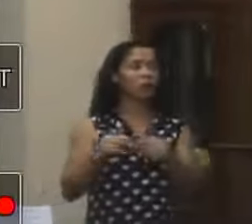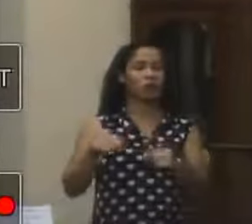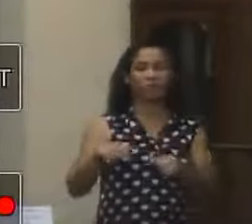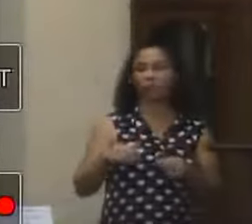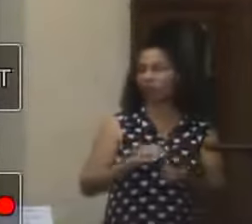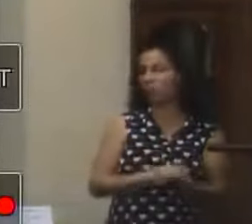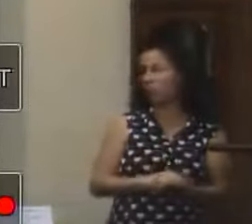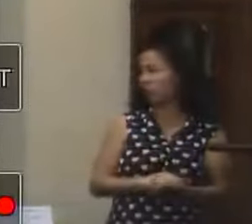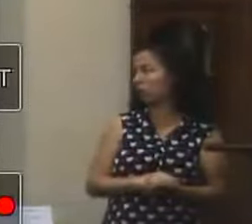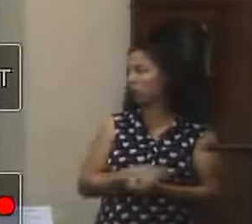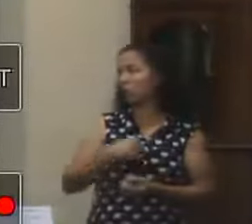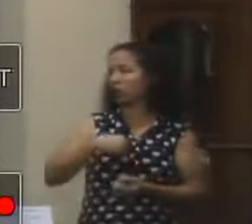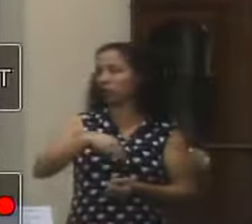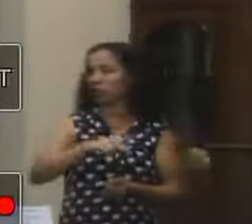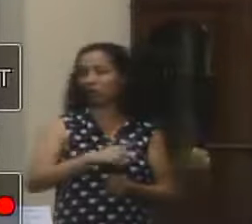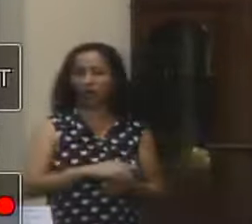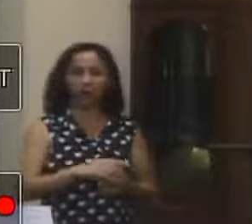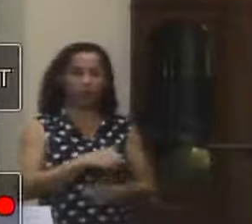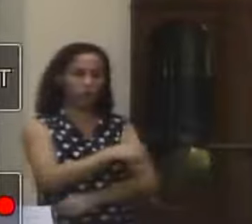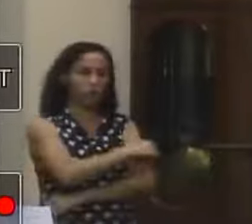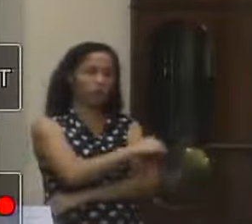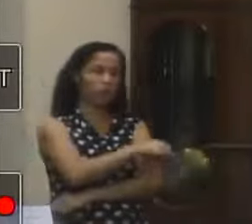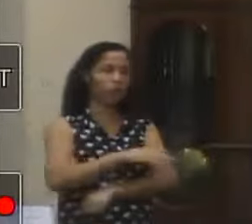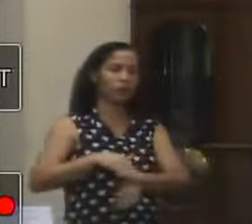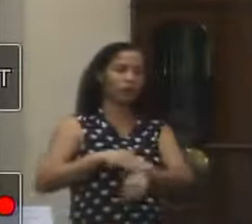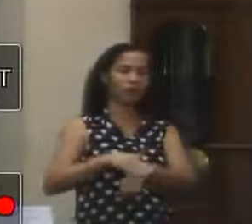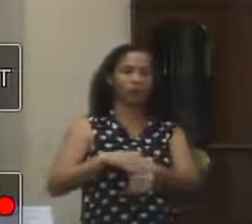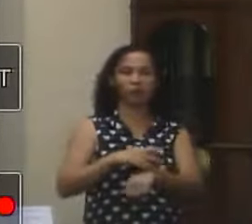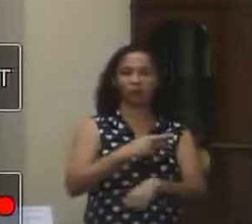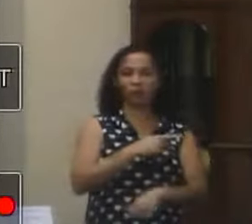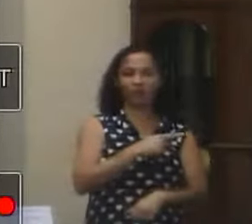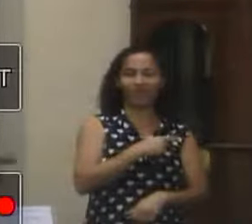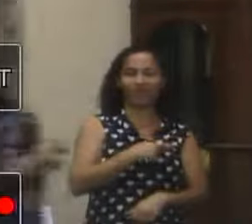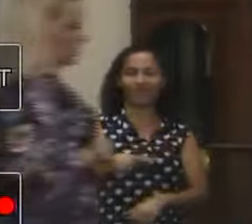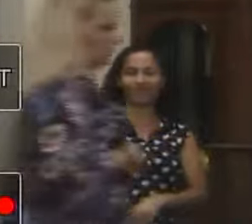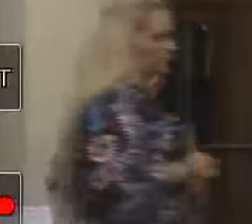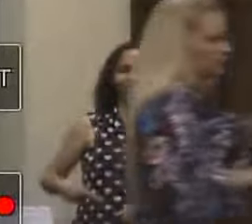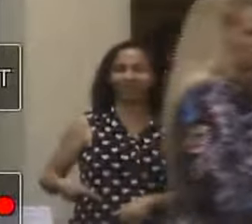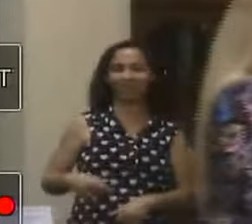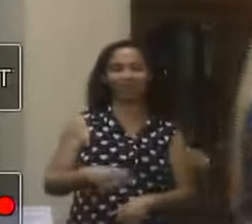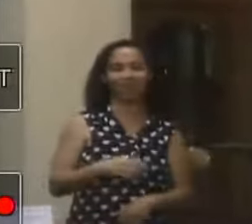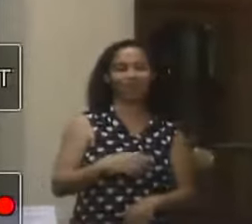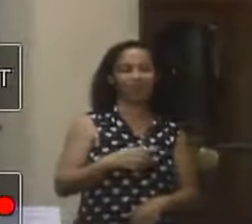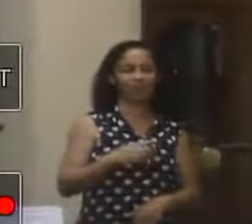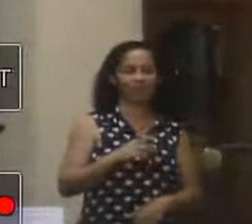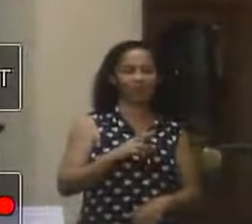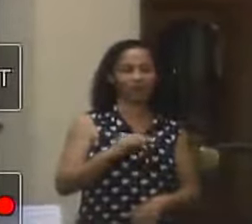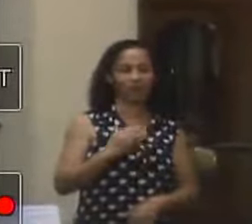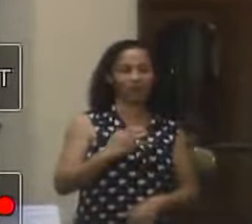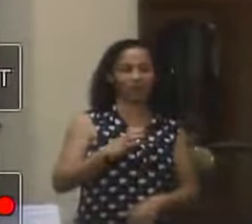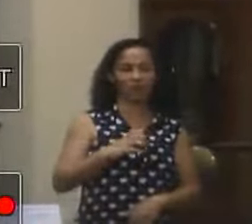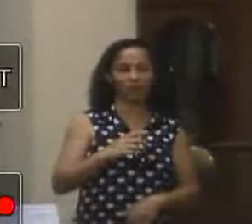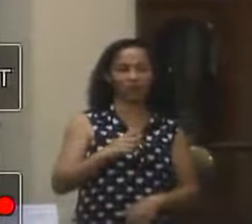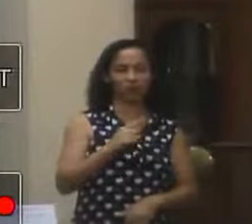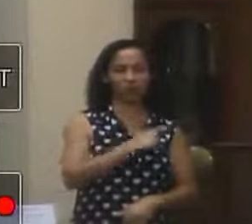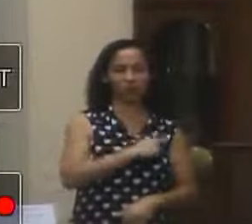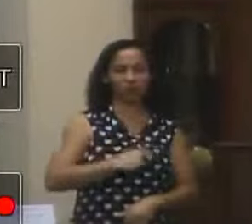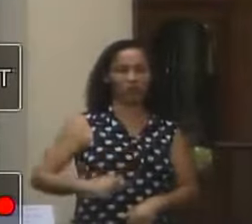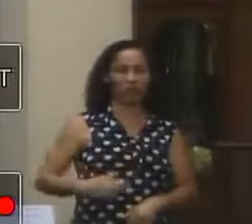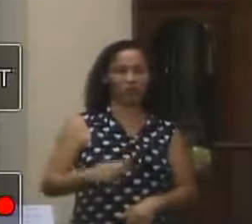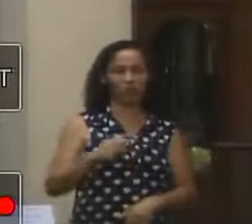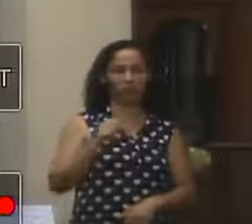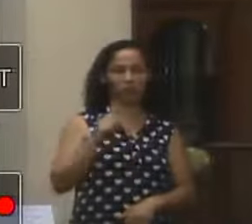como eu fui e estive no Rio de Janeiro para conversar com o nosso presidente, nosso vice-governador Francisco Dornelles. Nós aproveitamos e o deputado